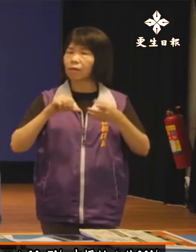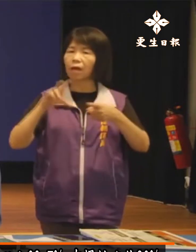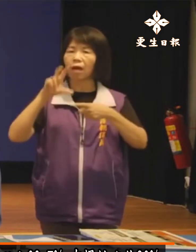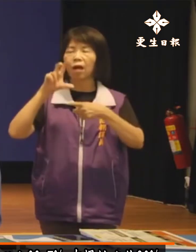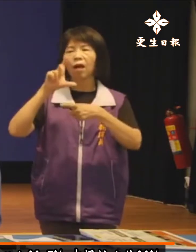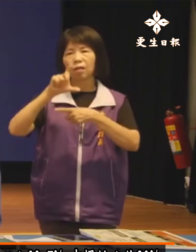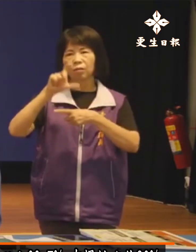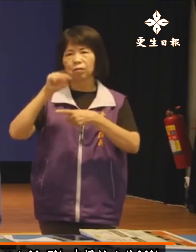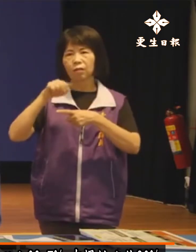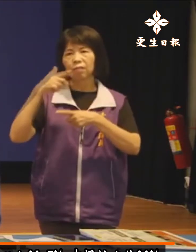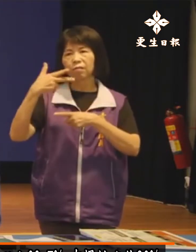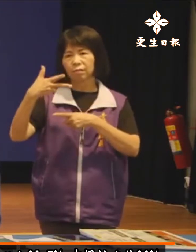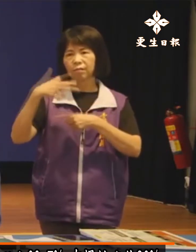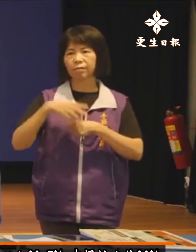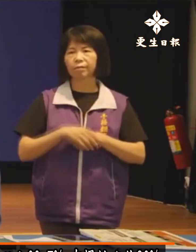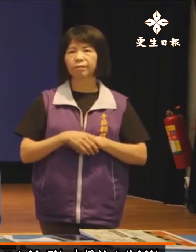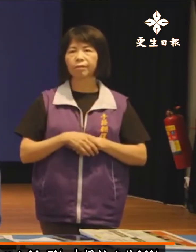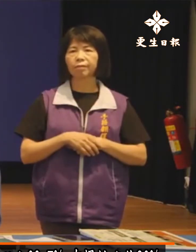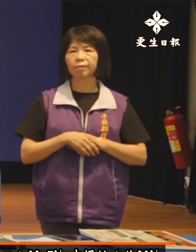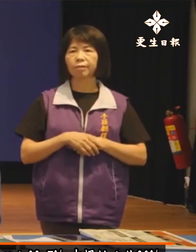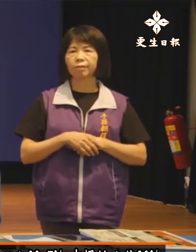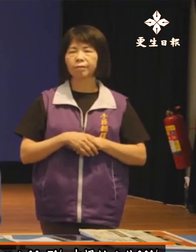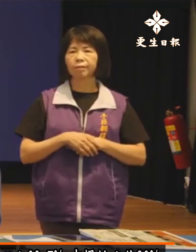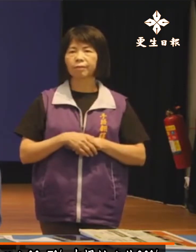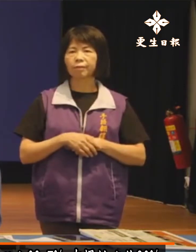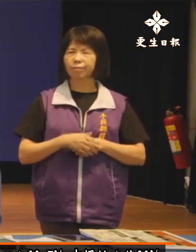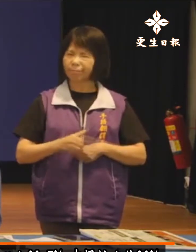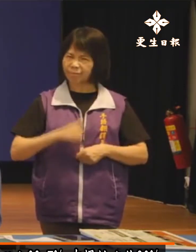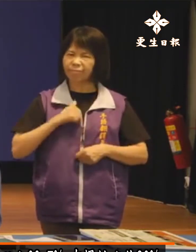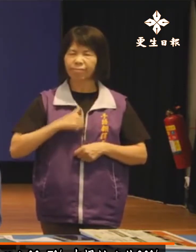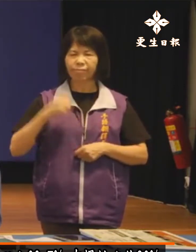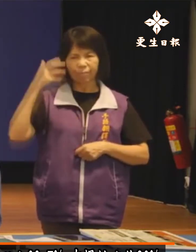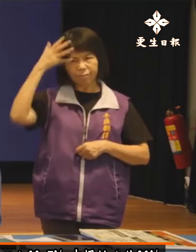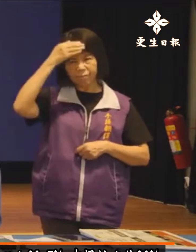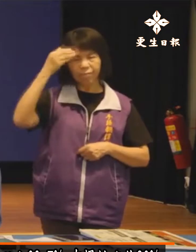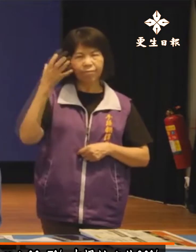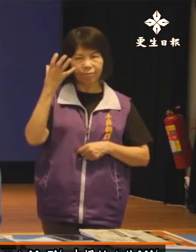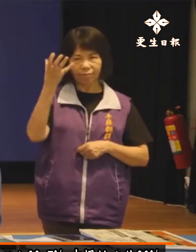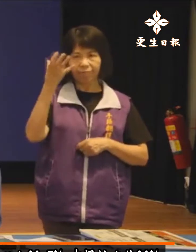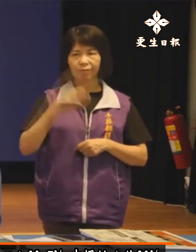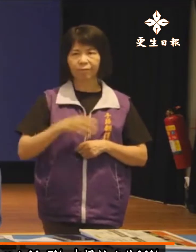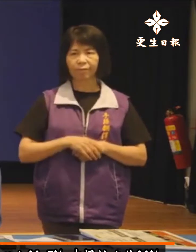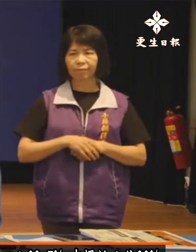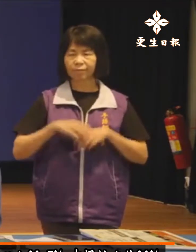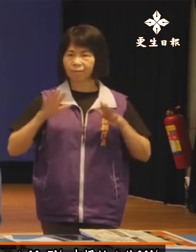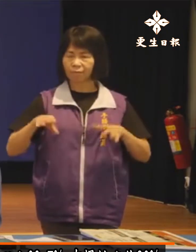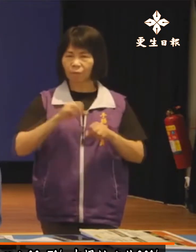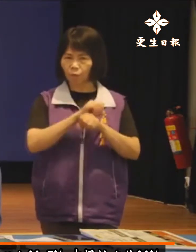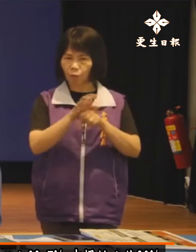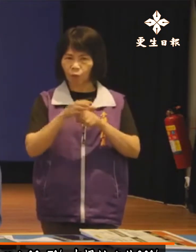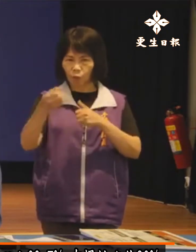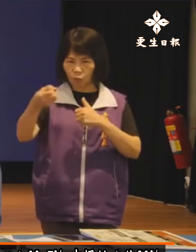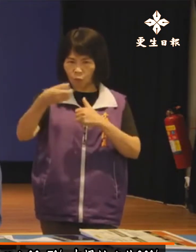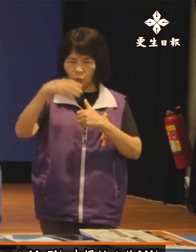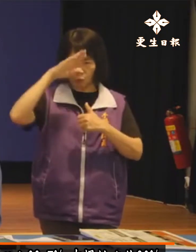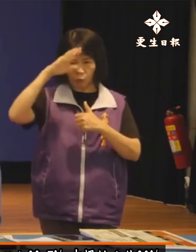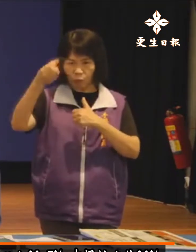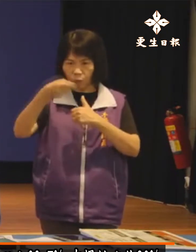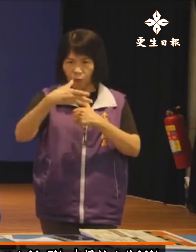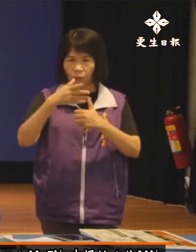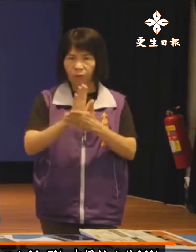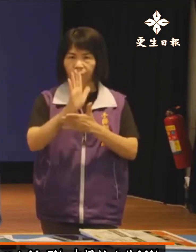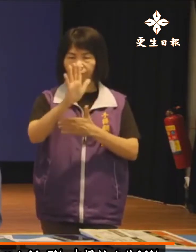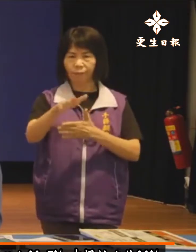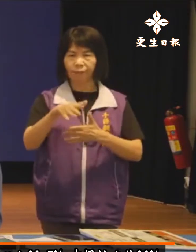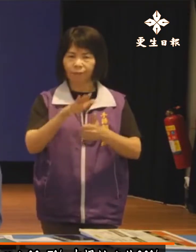以上的长者呢占了 60.7%， 60.7%。 所以确实都是我们的高龄长者在这一次疫情